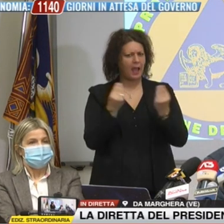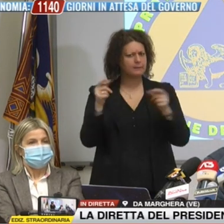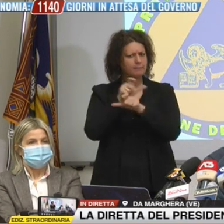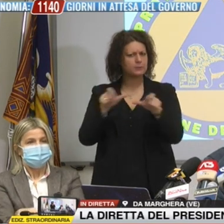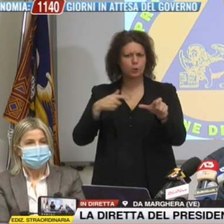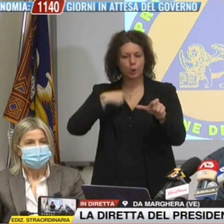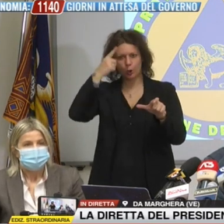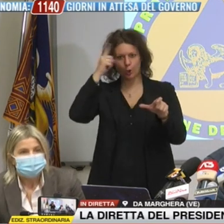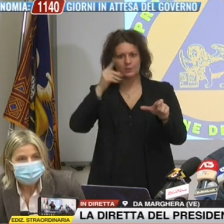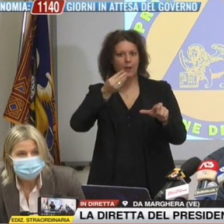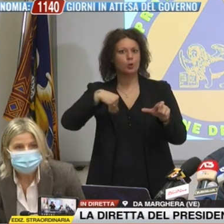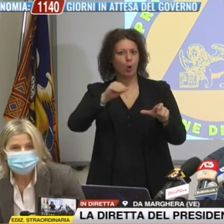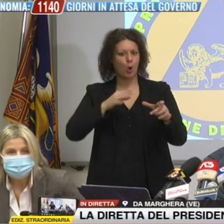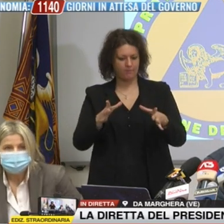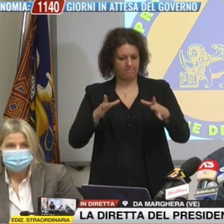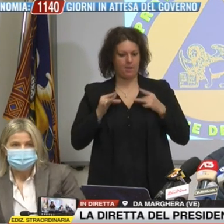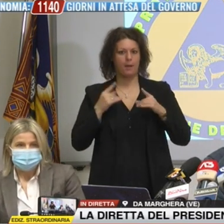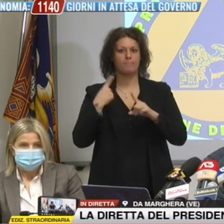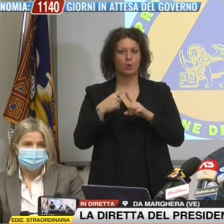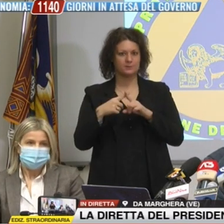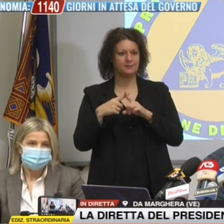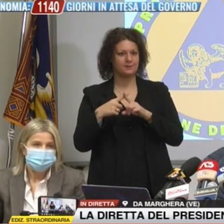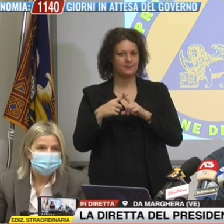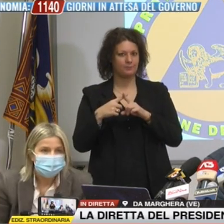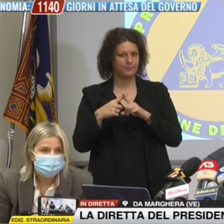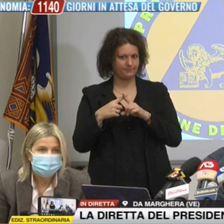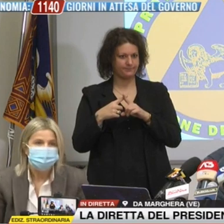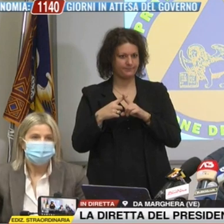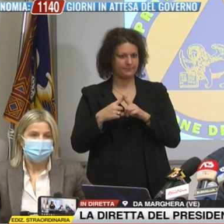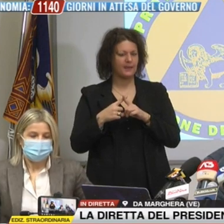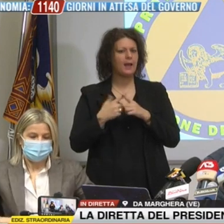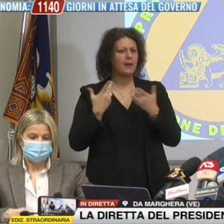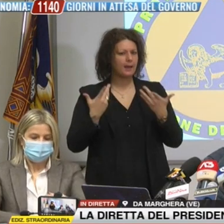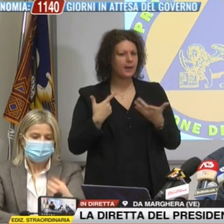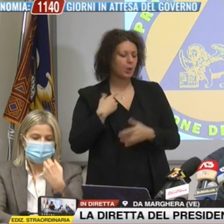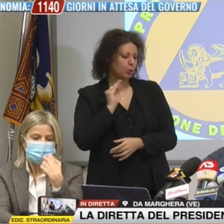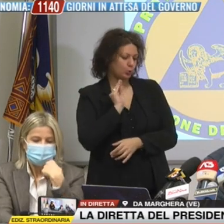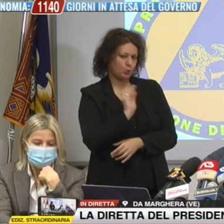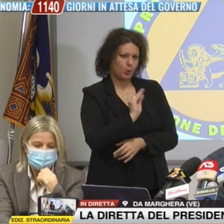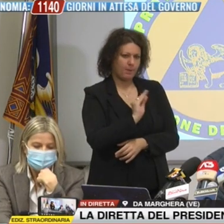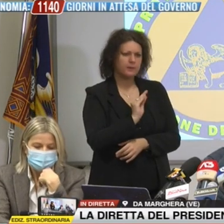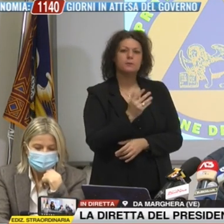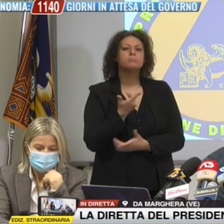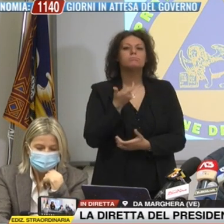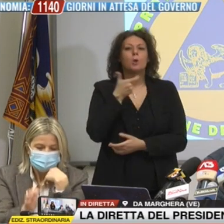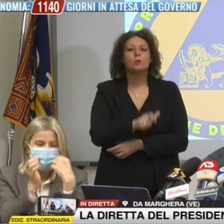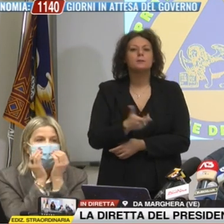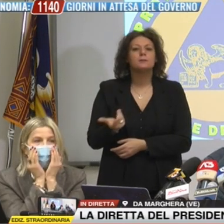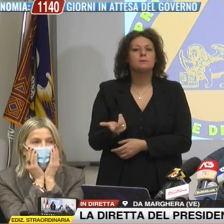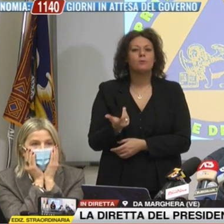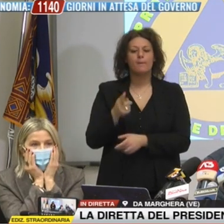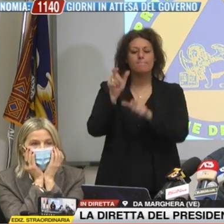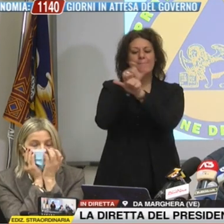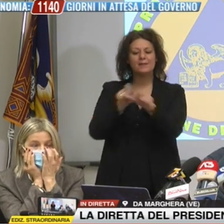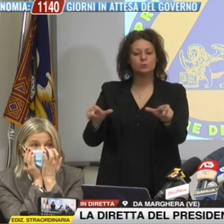e la domanda è: come lei sa dare una risposta a questo, che la gente non riesce